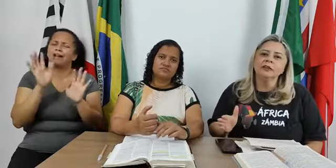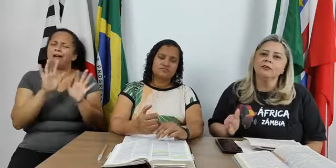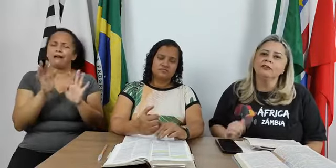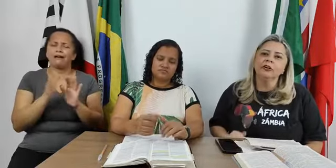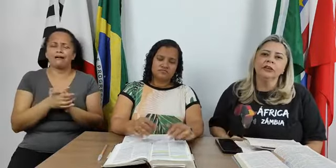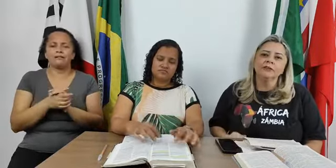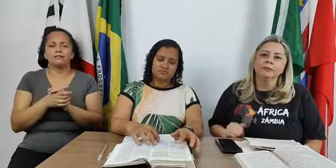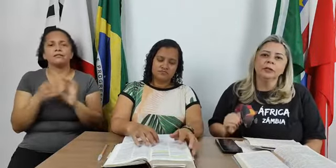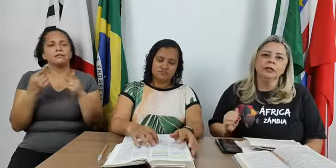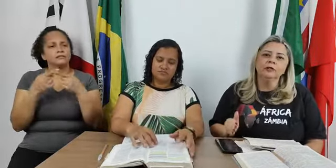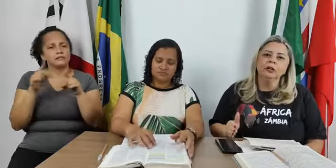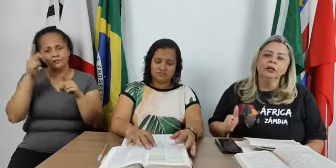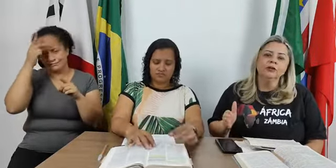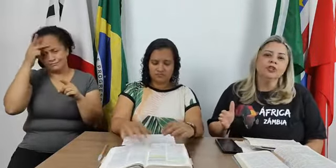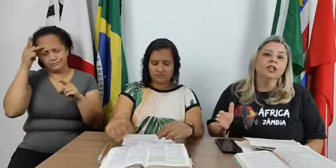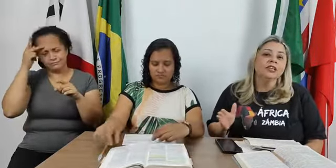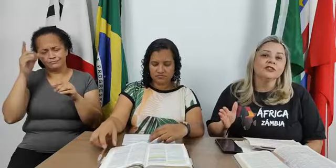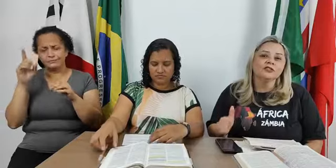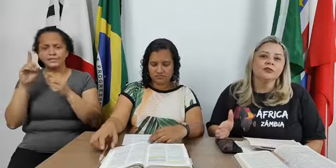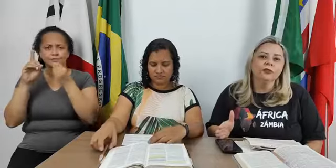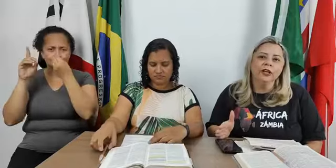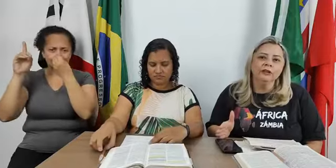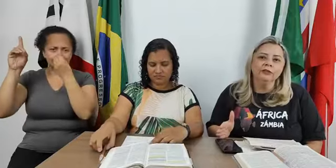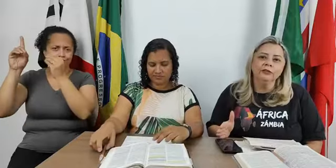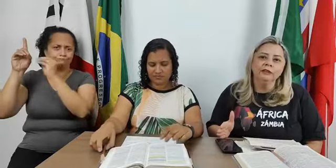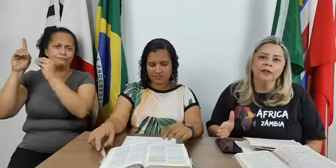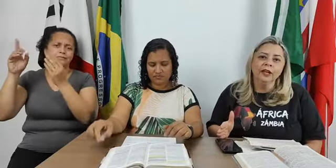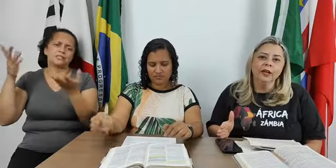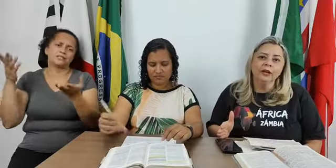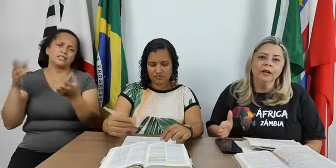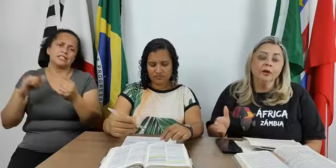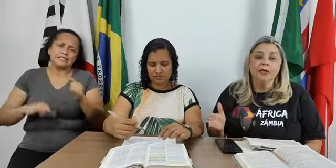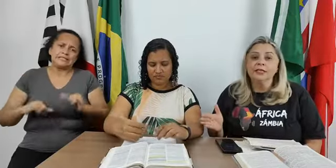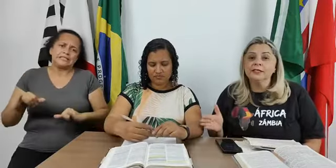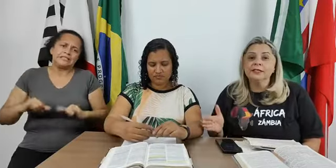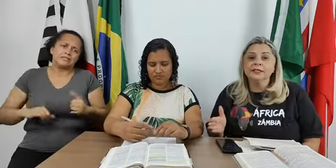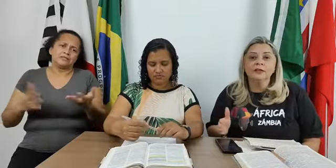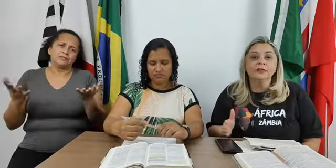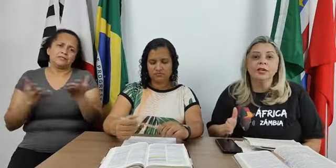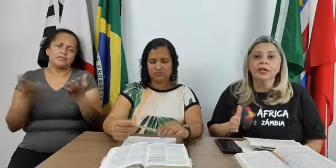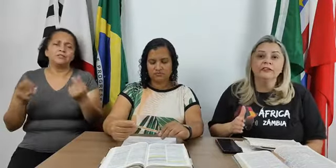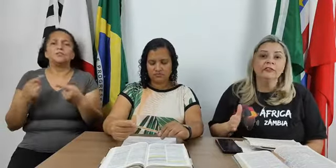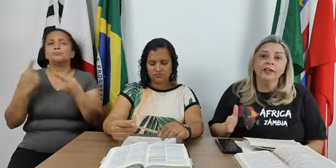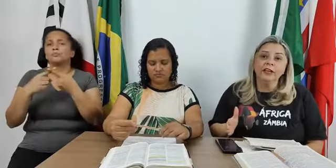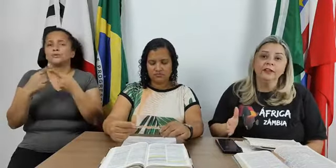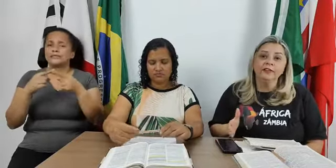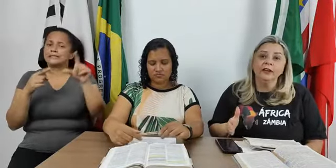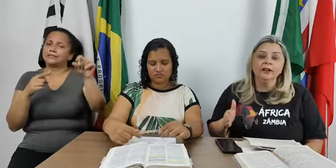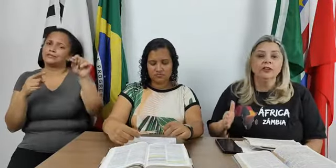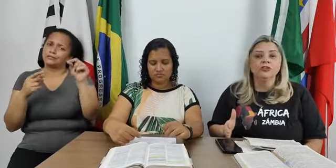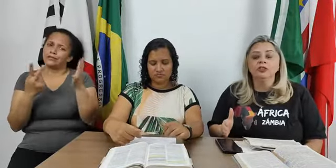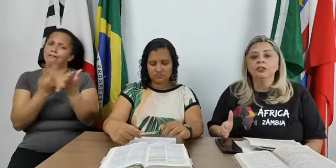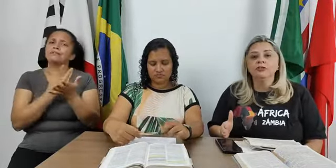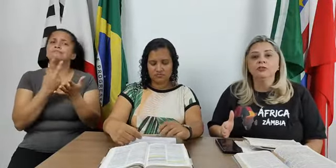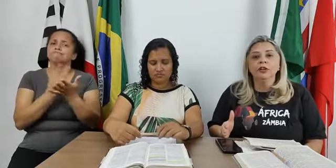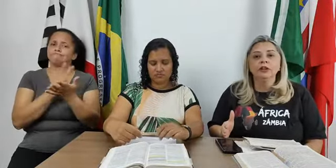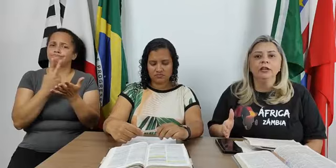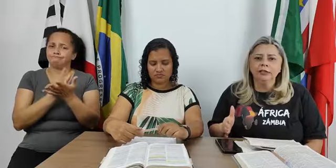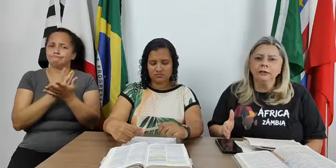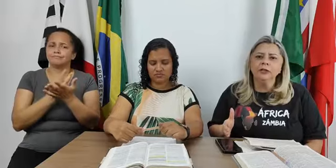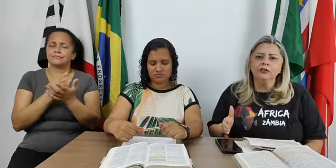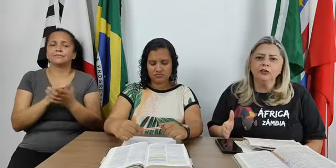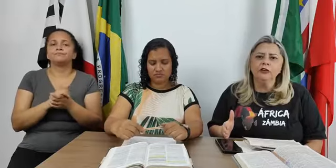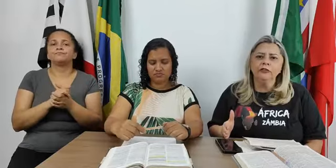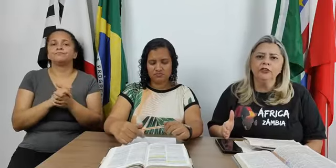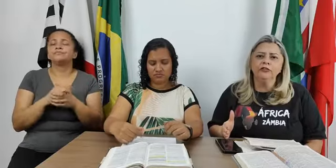mas ele saiu fora desse plano e hoje ele está sofrendo, né? É uma decisão que ele fez, que hoje ele está sofrendo.